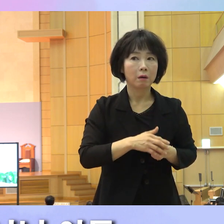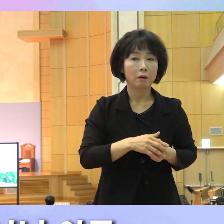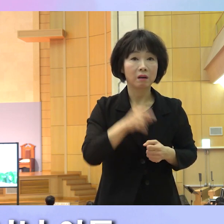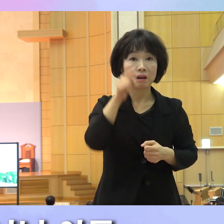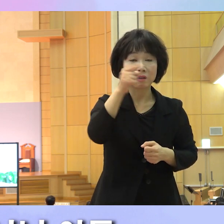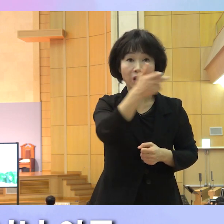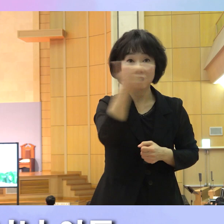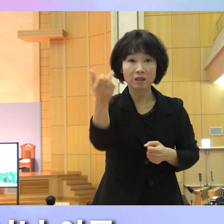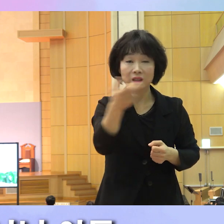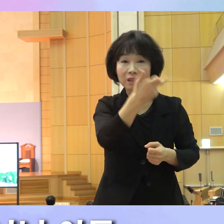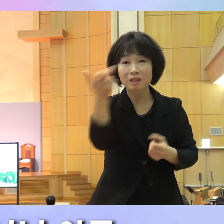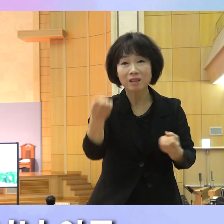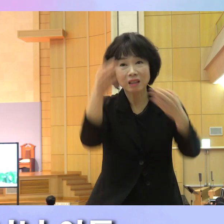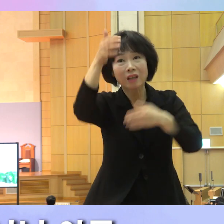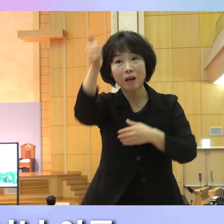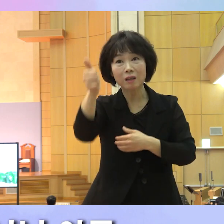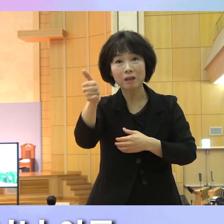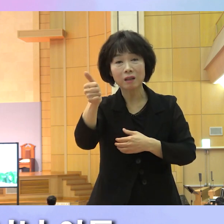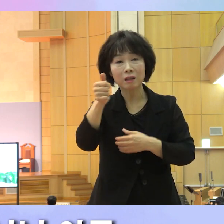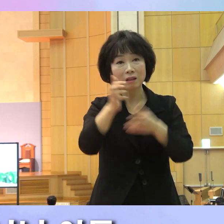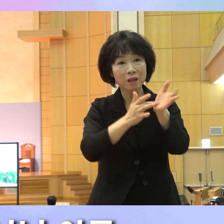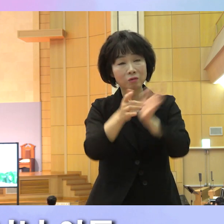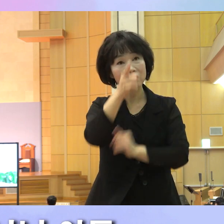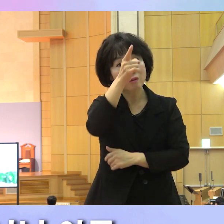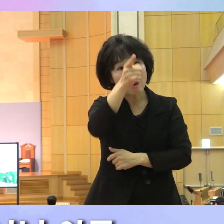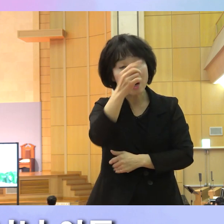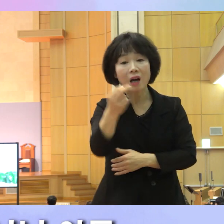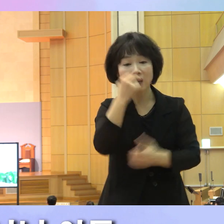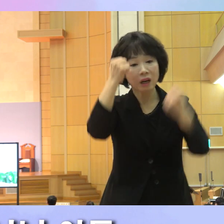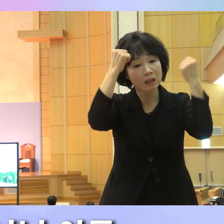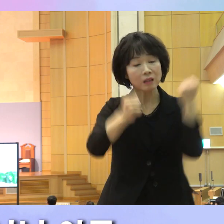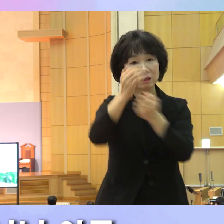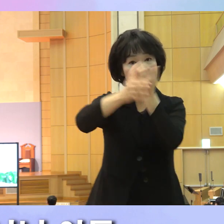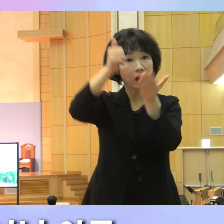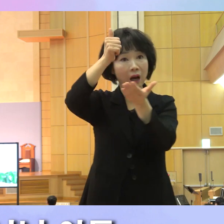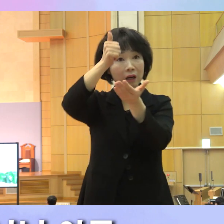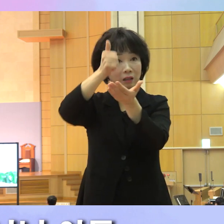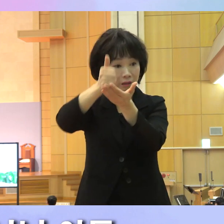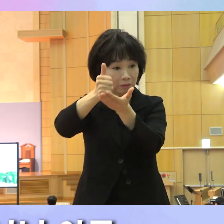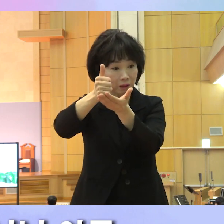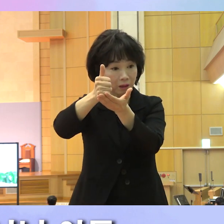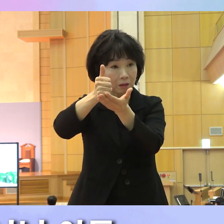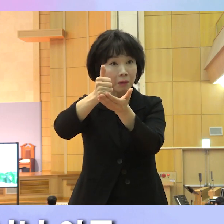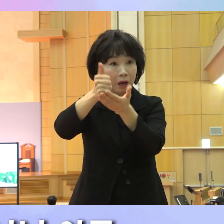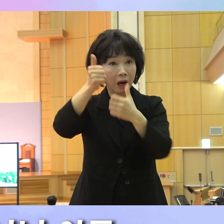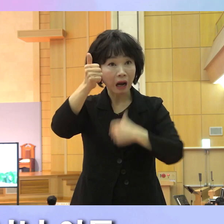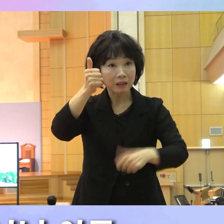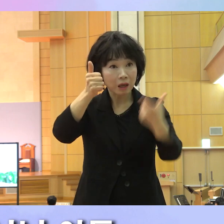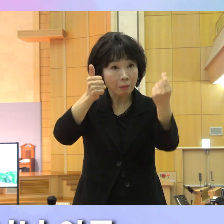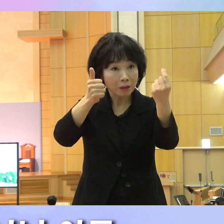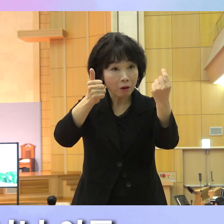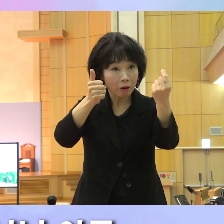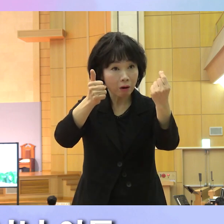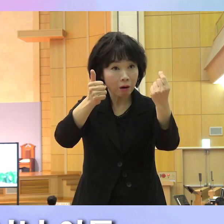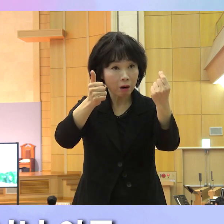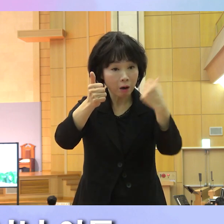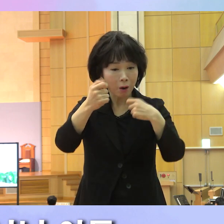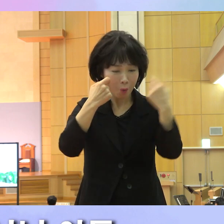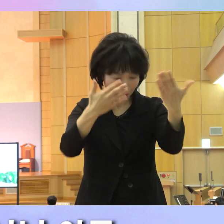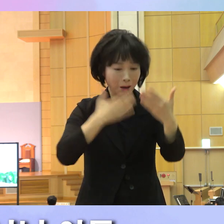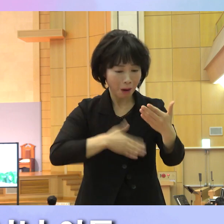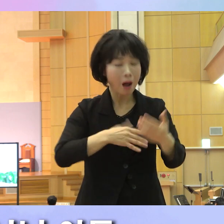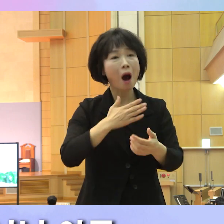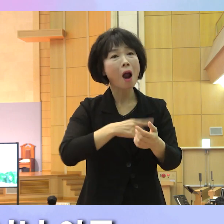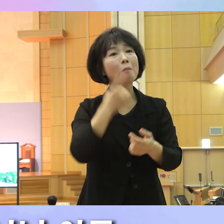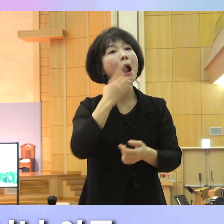대제사장이 묻기를 내가 하나님의, 살아계신 하나님의 그리스도가 맞냐? 너